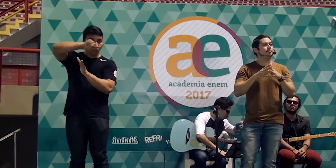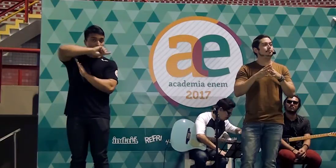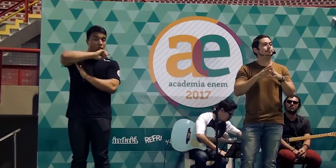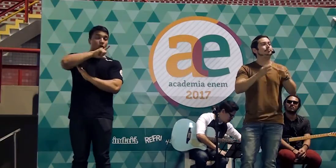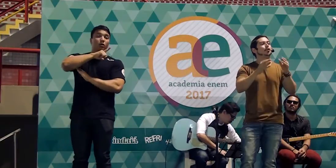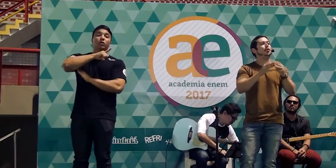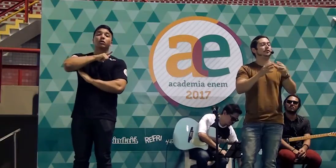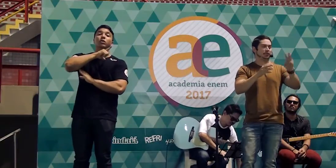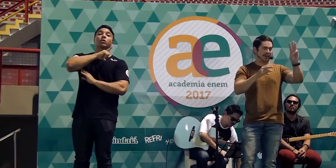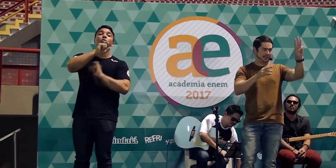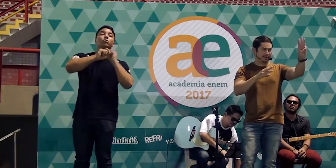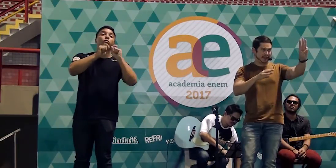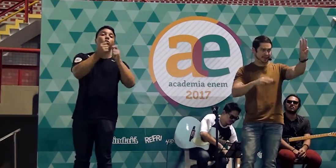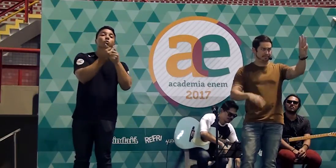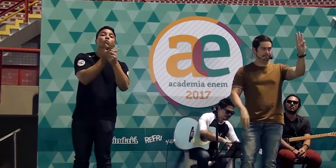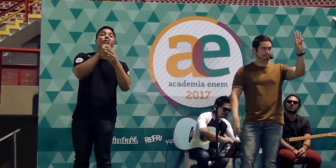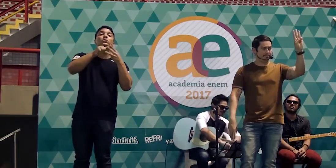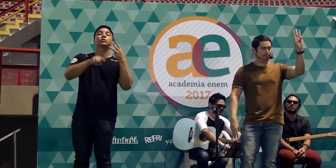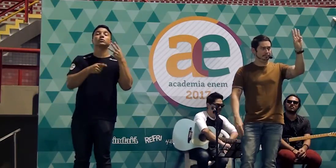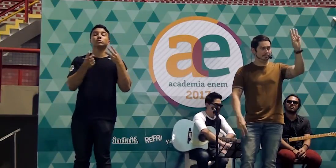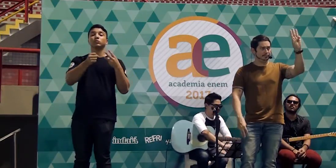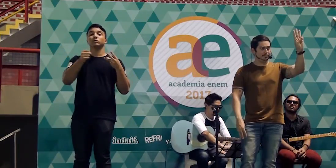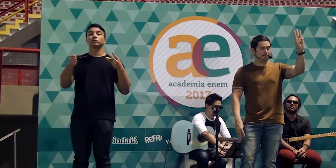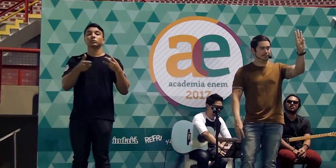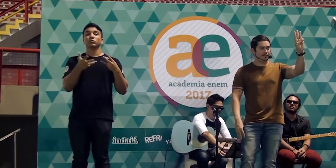regidos por quantos 3 poderes?